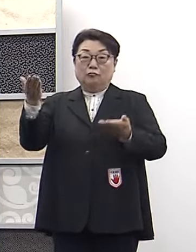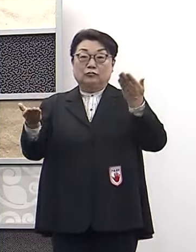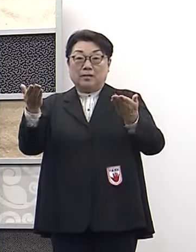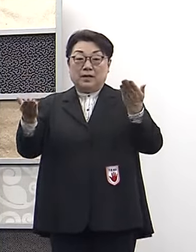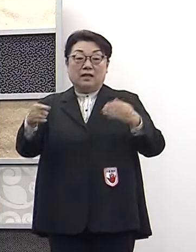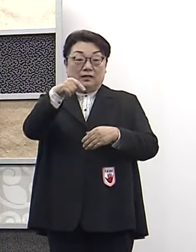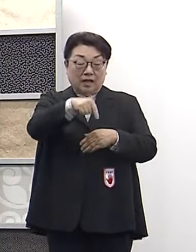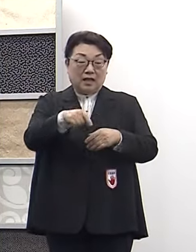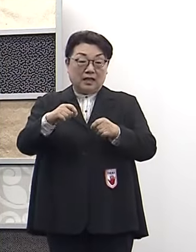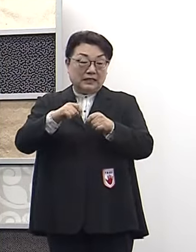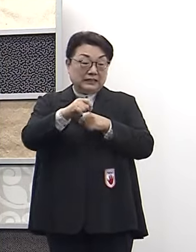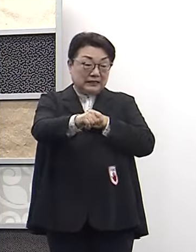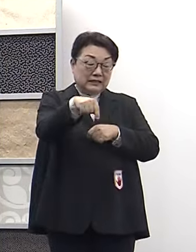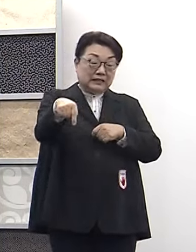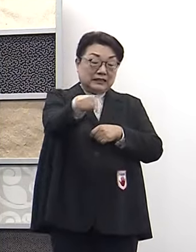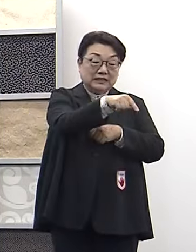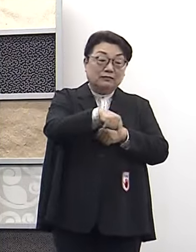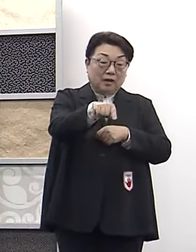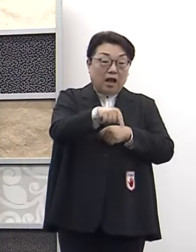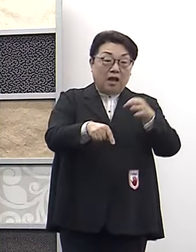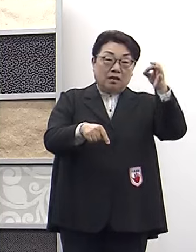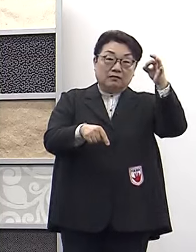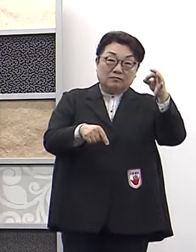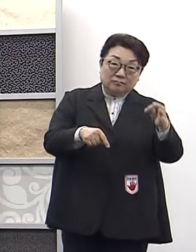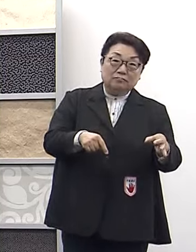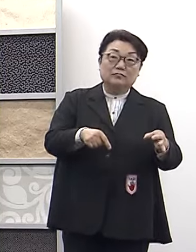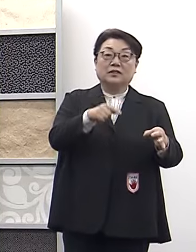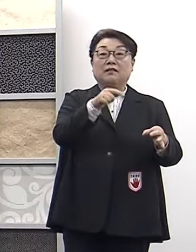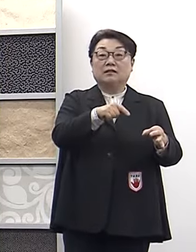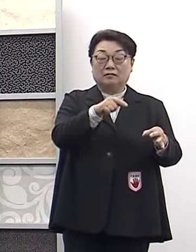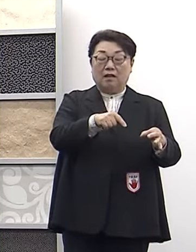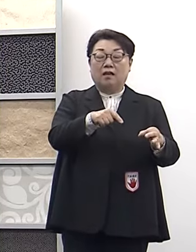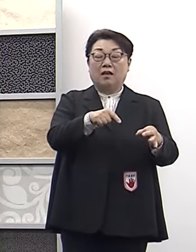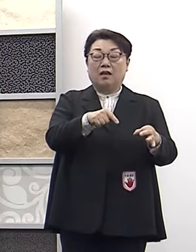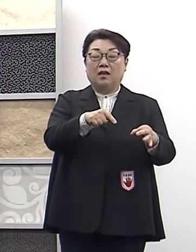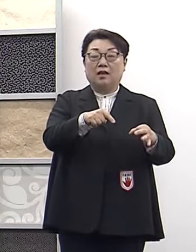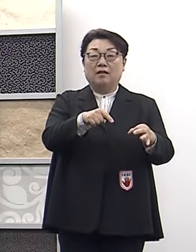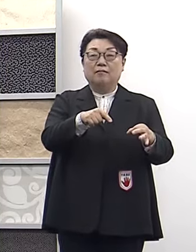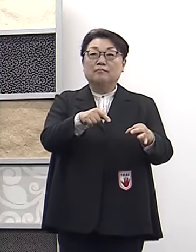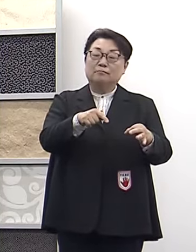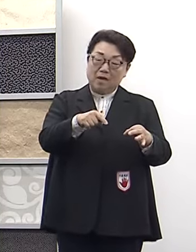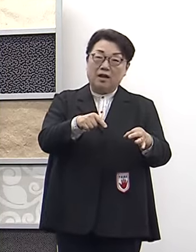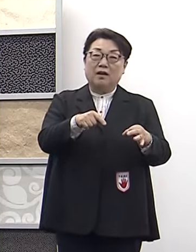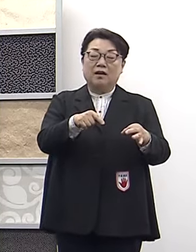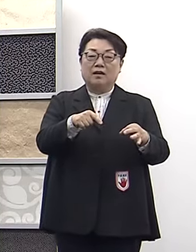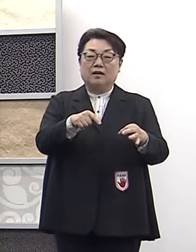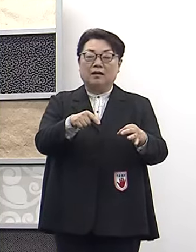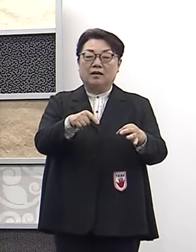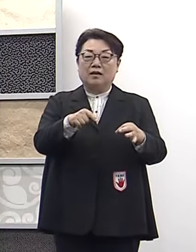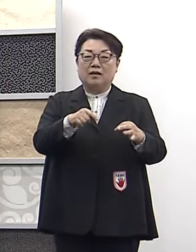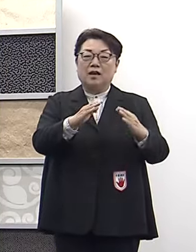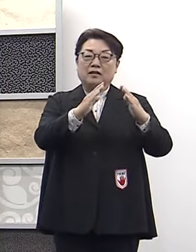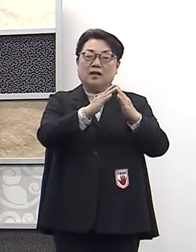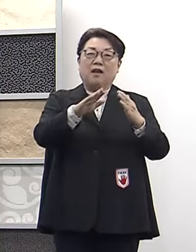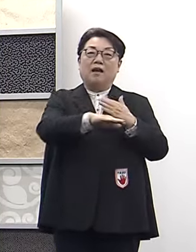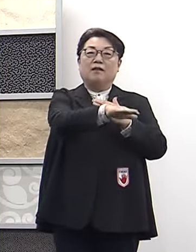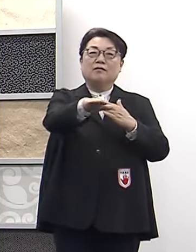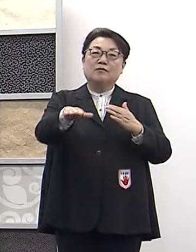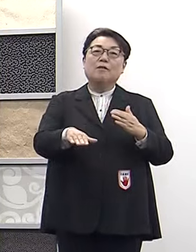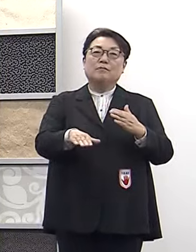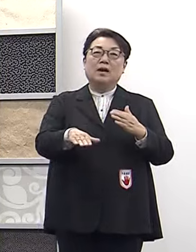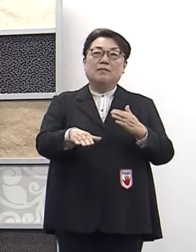心部を離れれば離れるほど地価もある程度下がってきて、そのある意味こう理想的なその住宅環境というものを手に